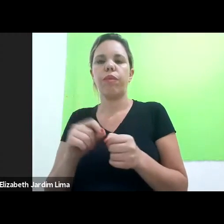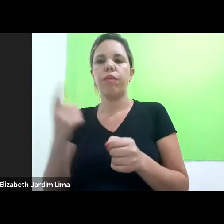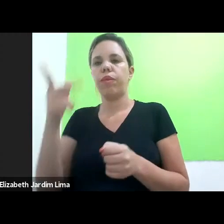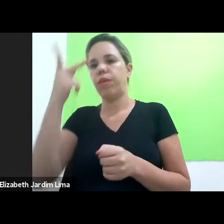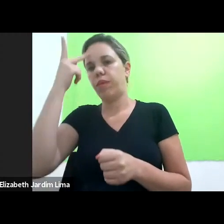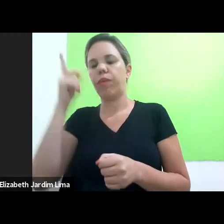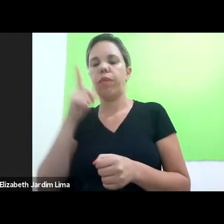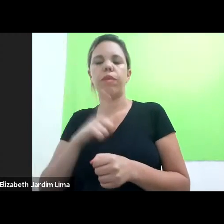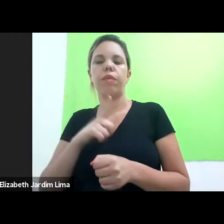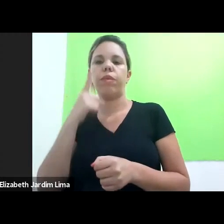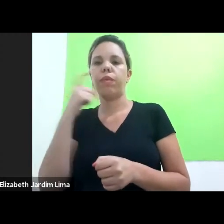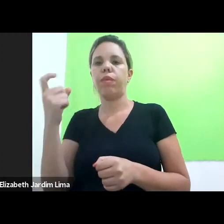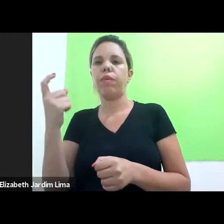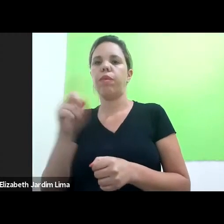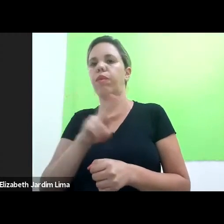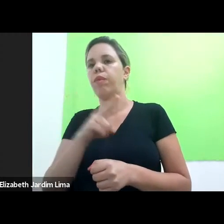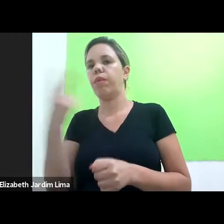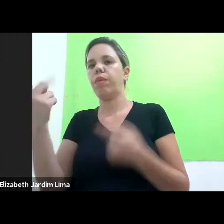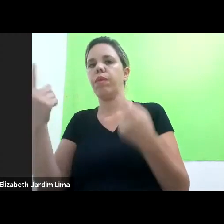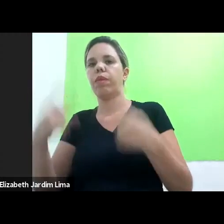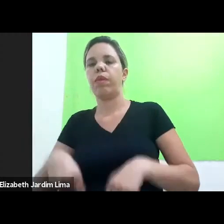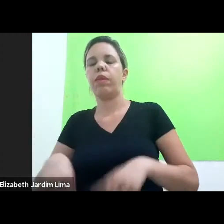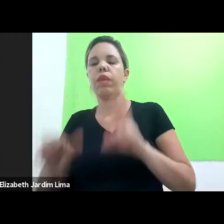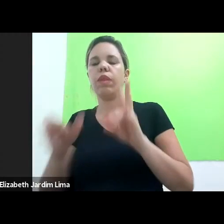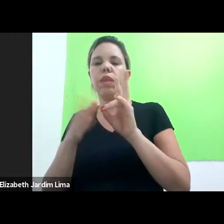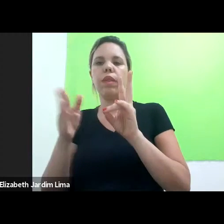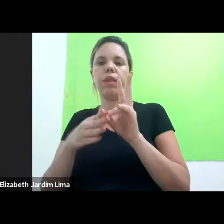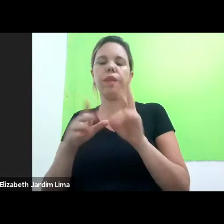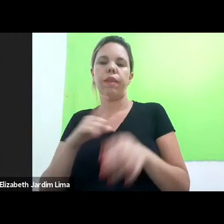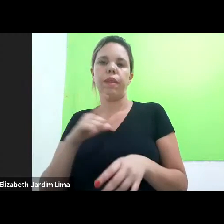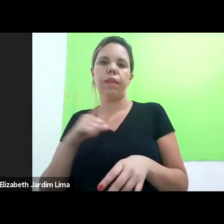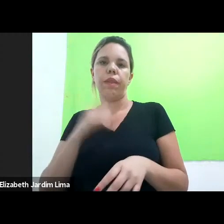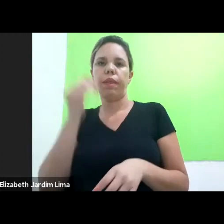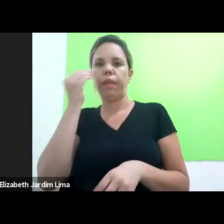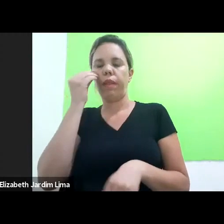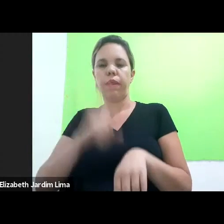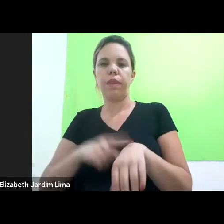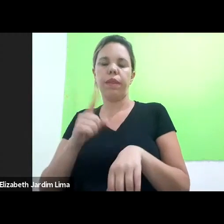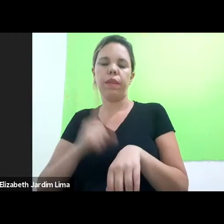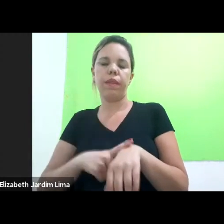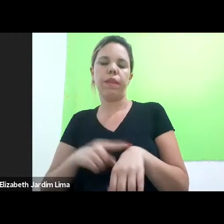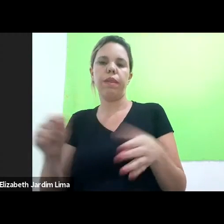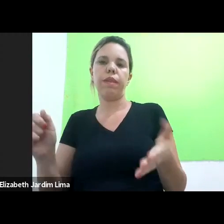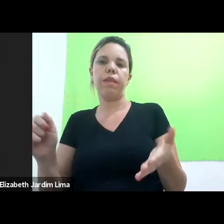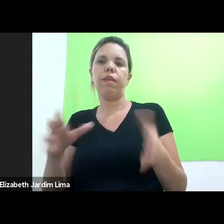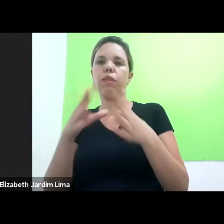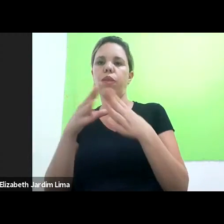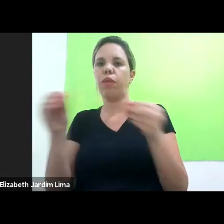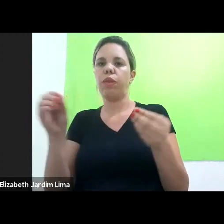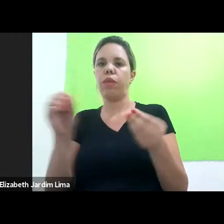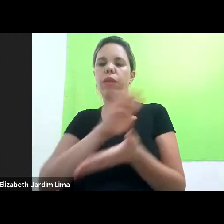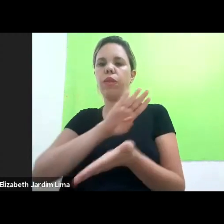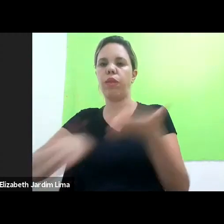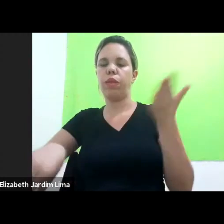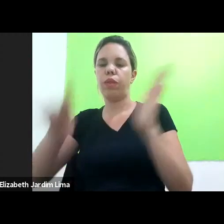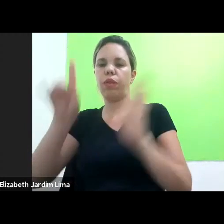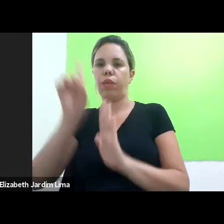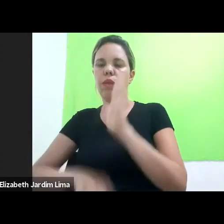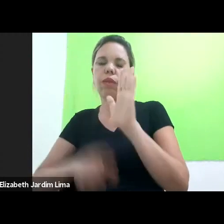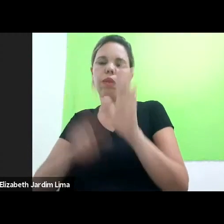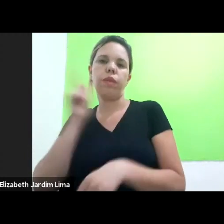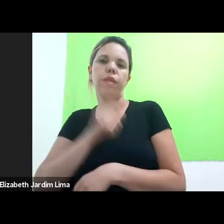interesses contrários aos interesses indígenas, que tentam a todo momento apagar esse nosso direito que foi